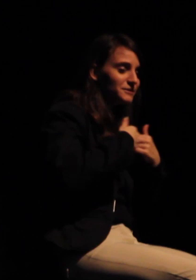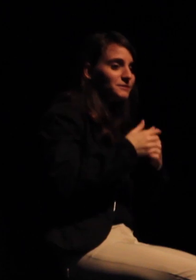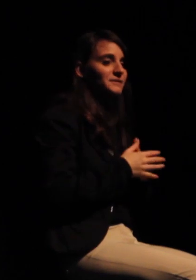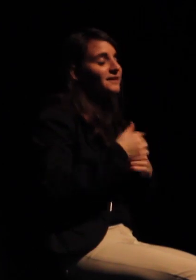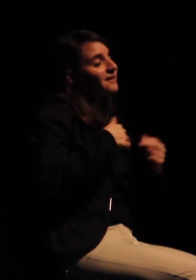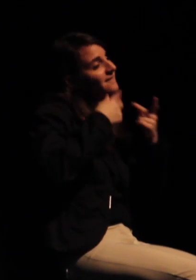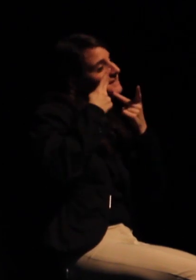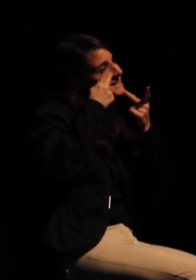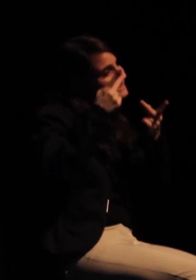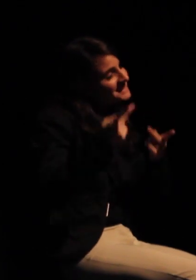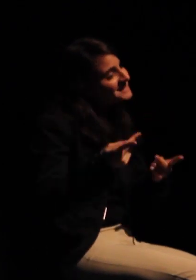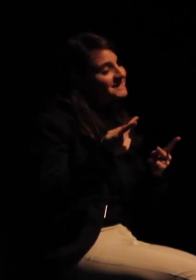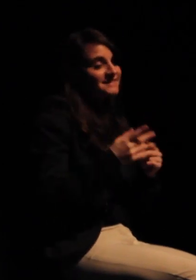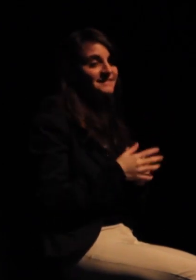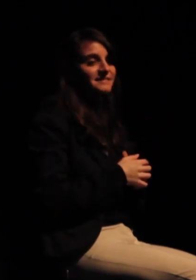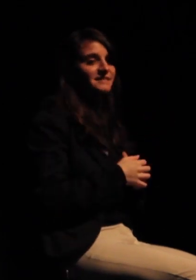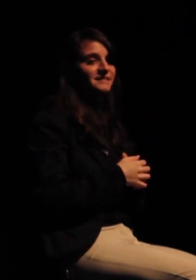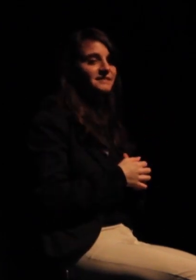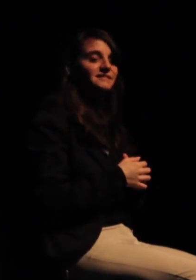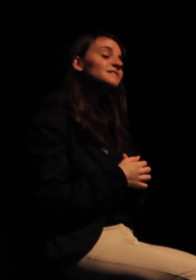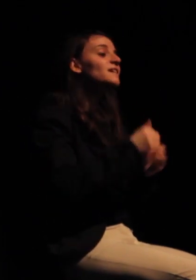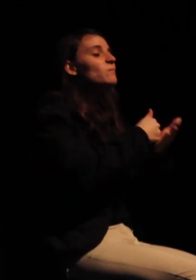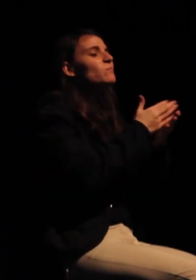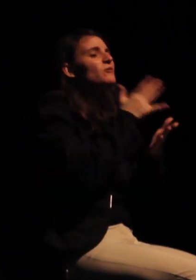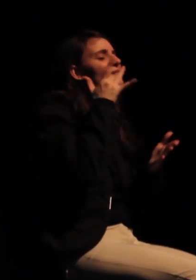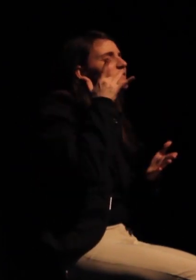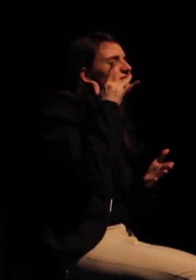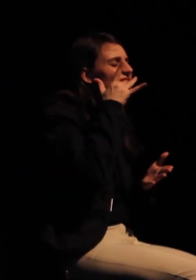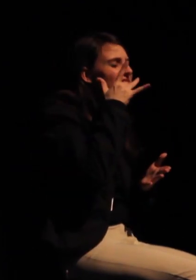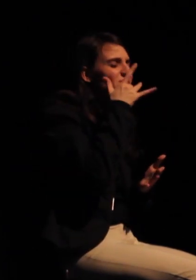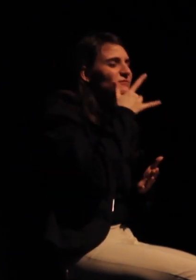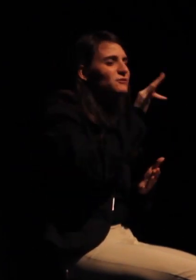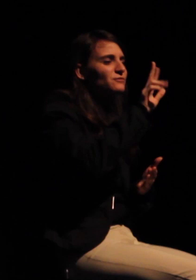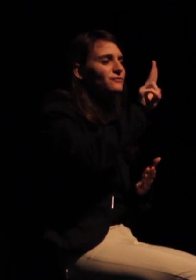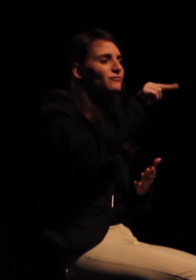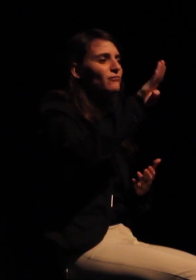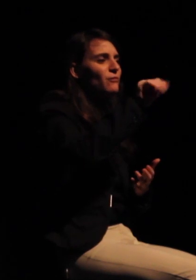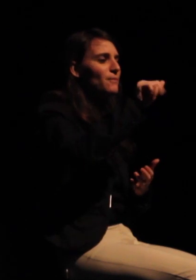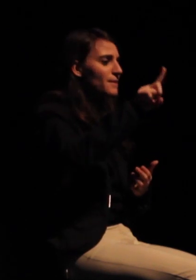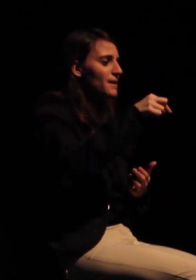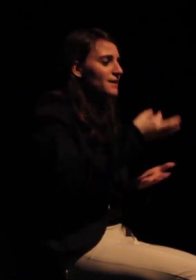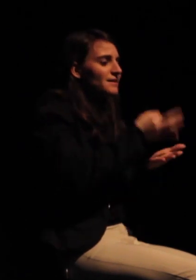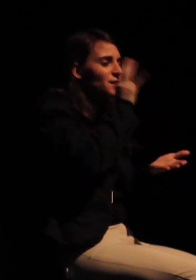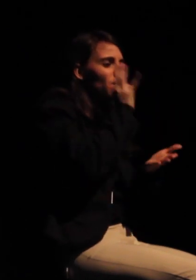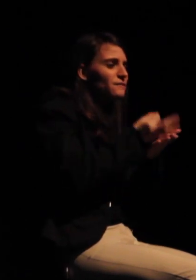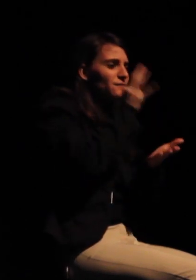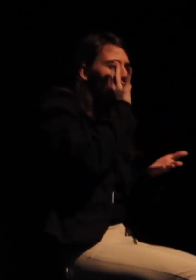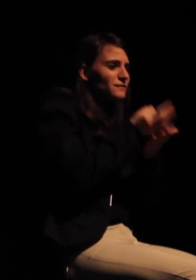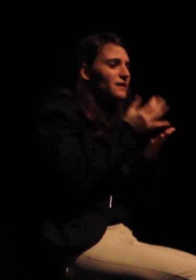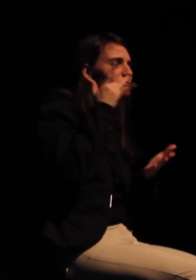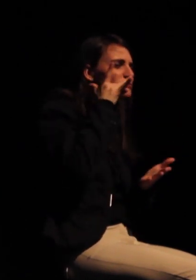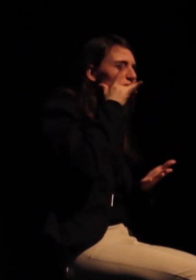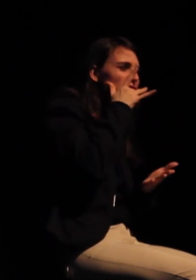visitava e elas me faziam um bolo de fubá. café e chá.